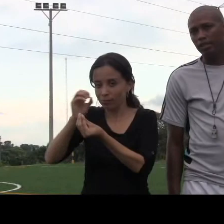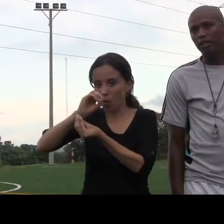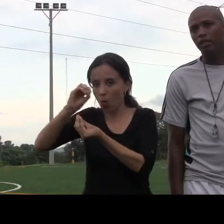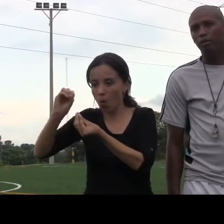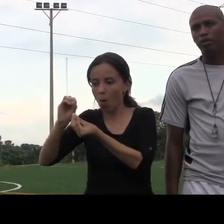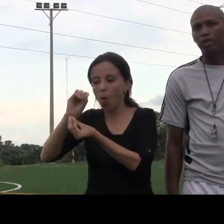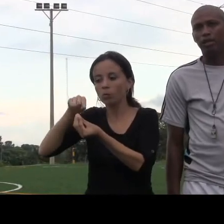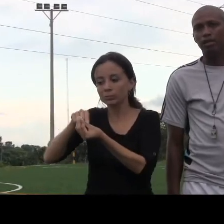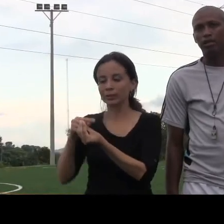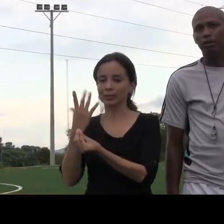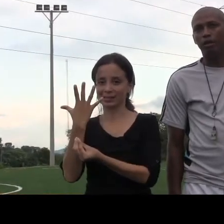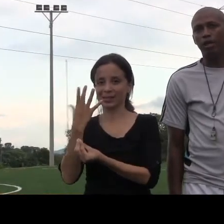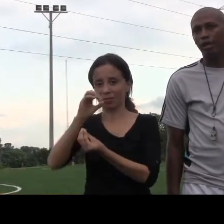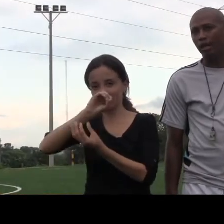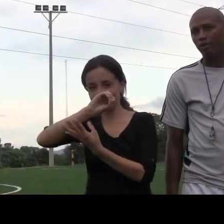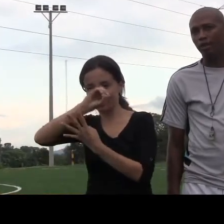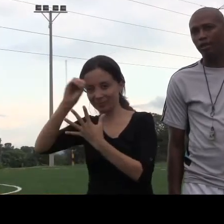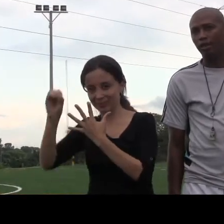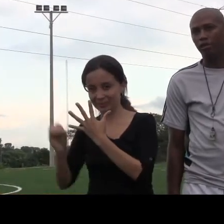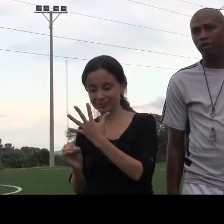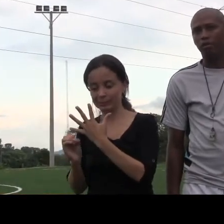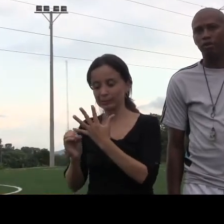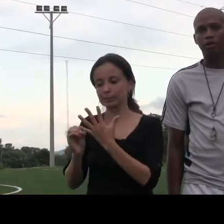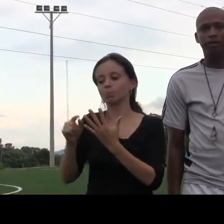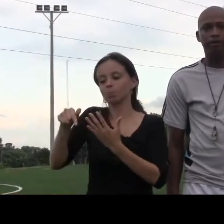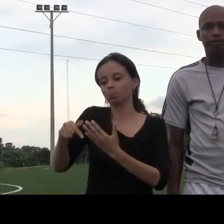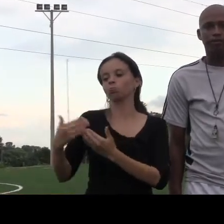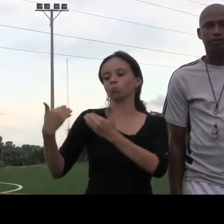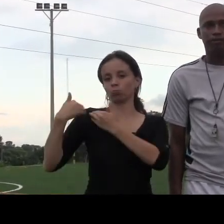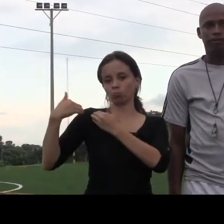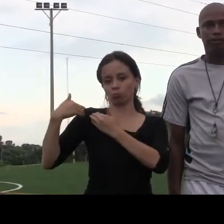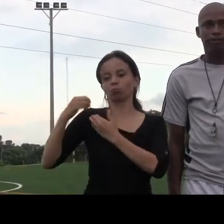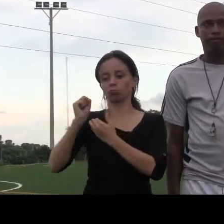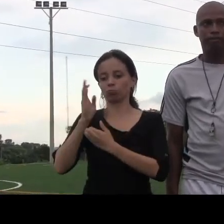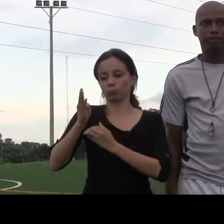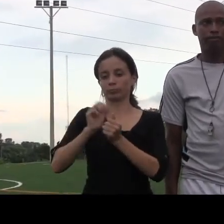estas 5 personas, estamos al frente del club deportivo.